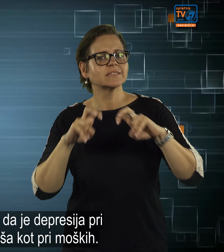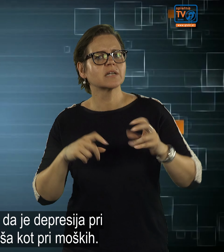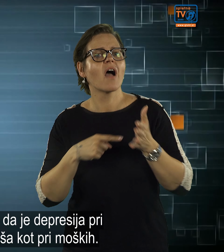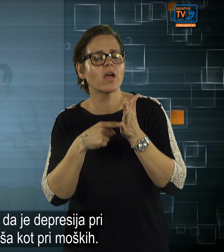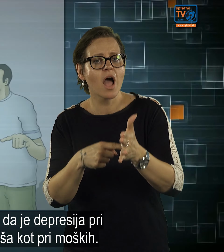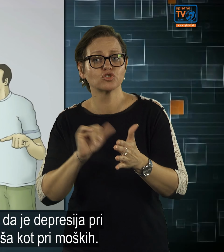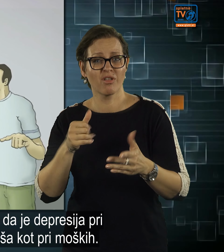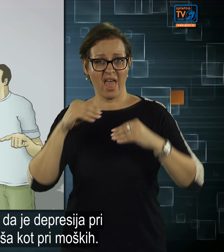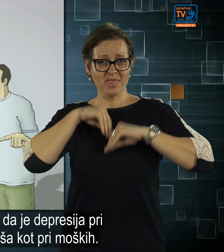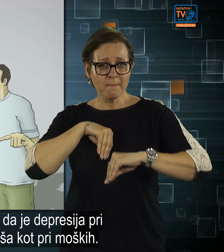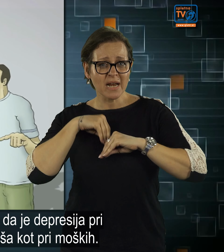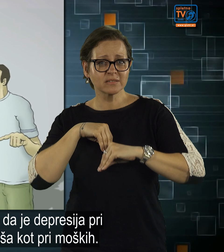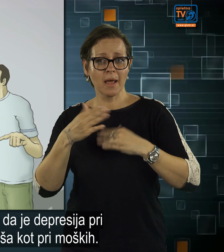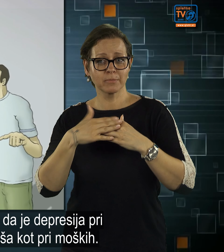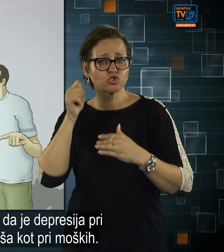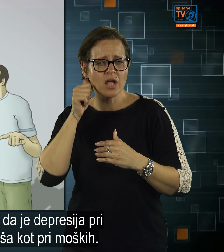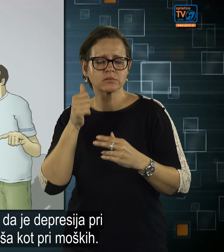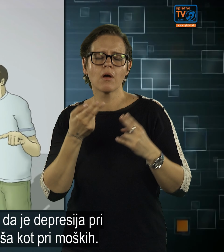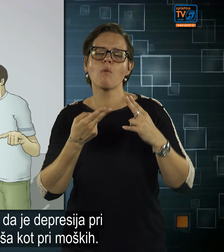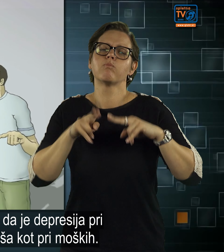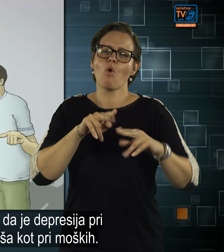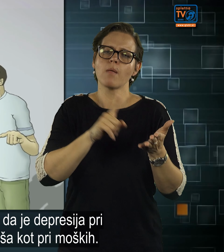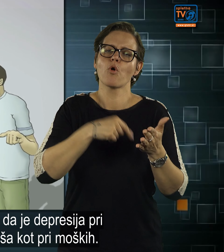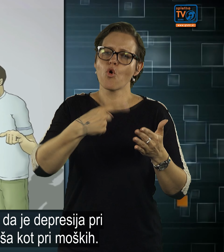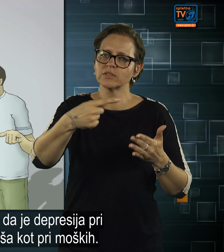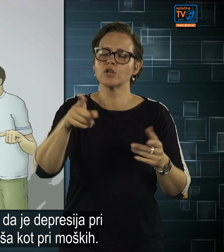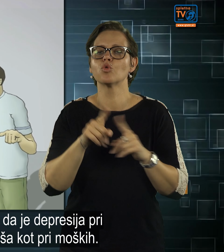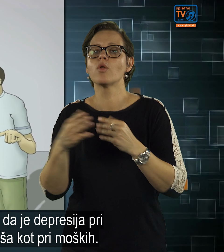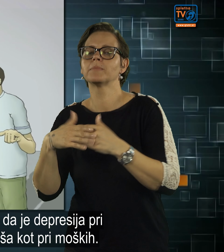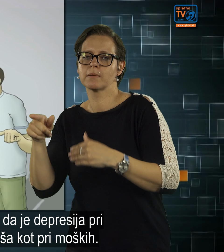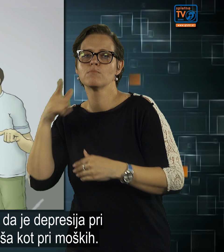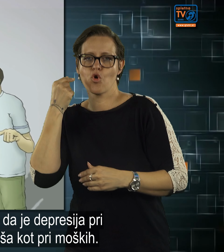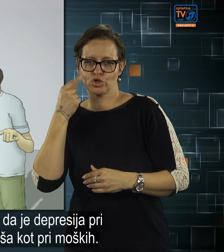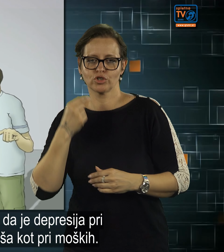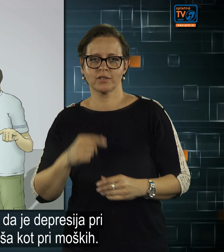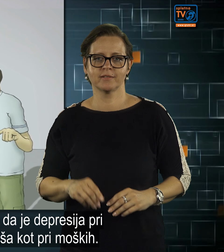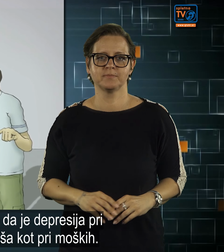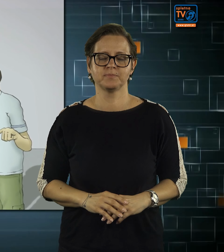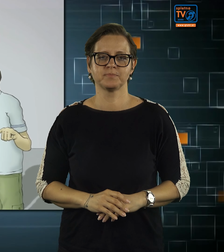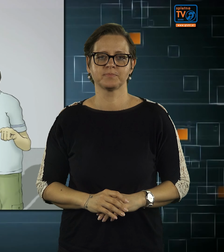Raziskave kažejo, da je depresija pri ženskah pogostejša kot pri moških.